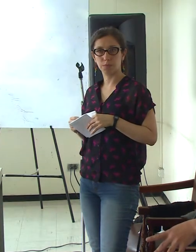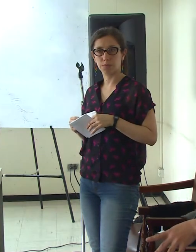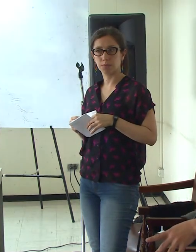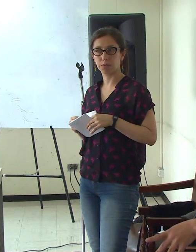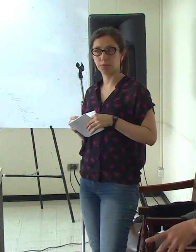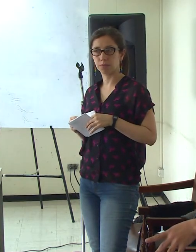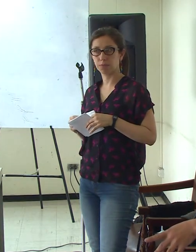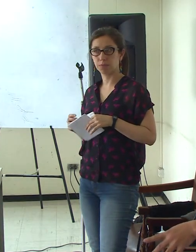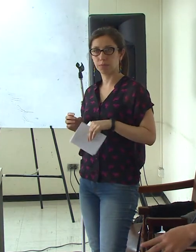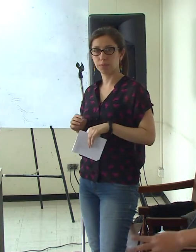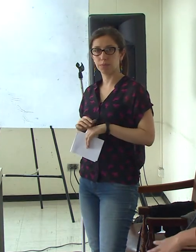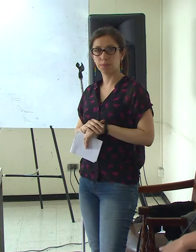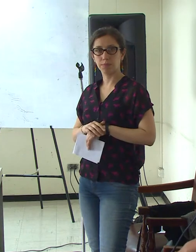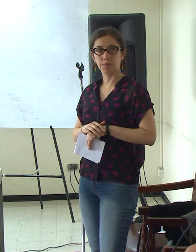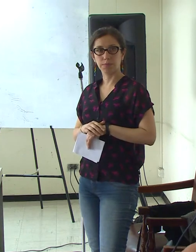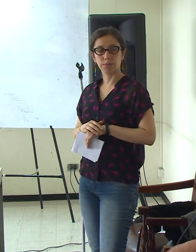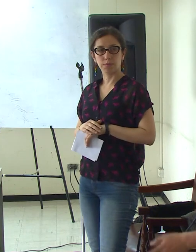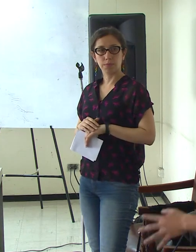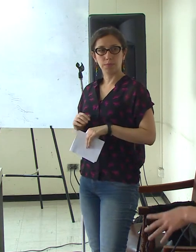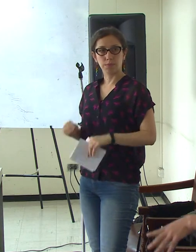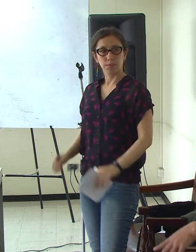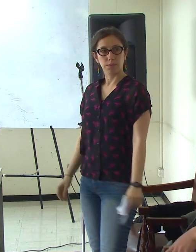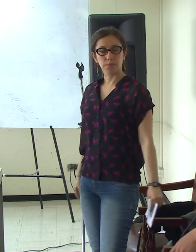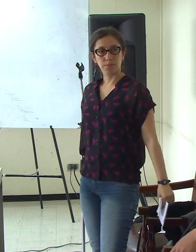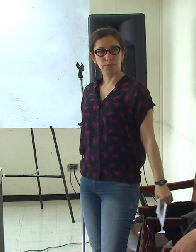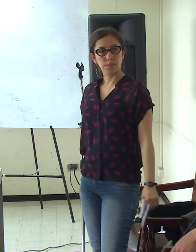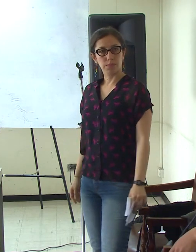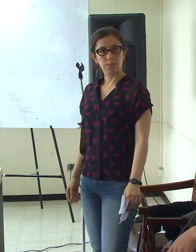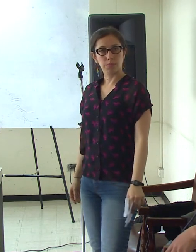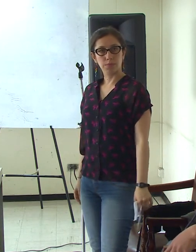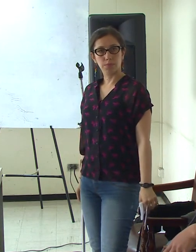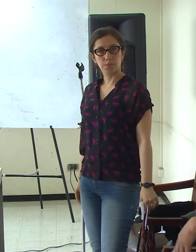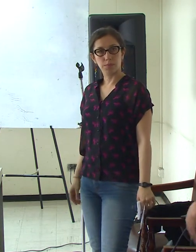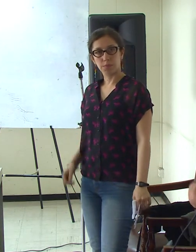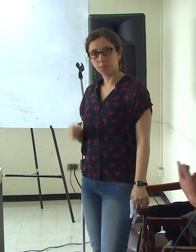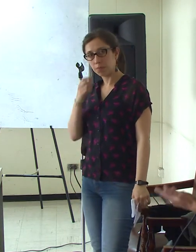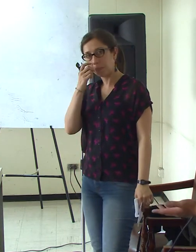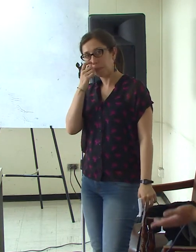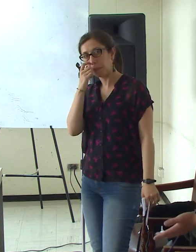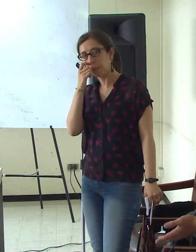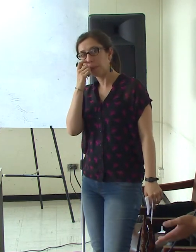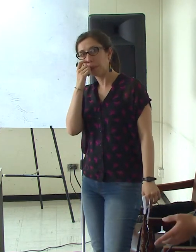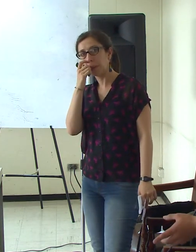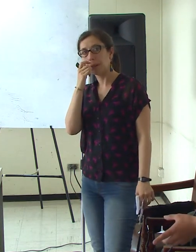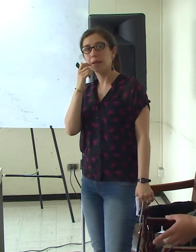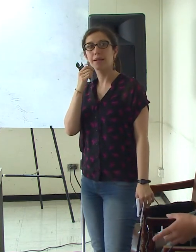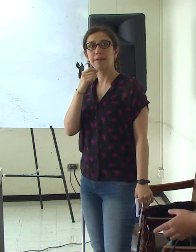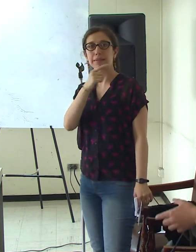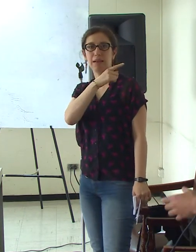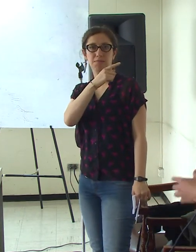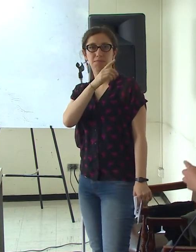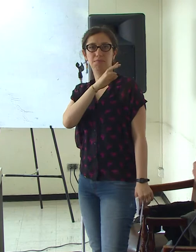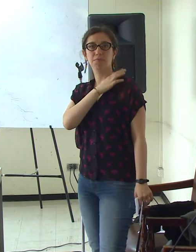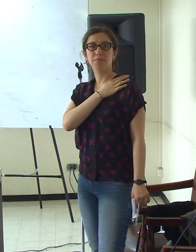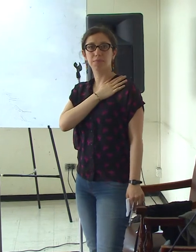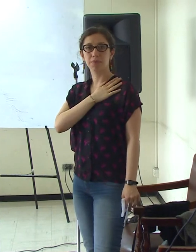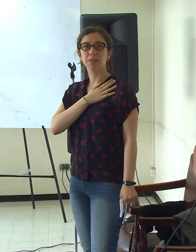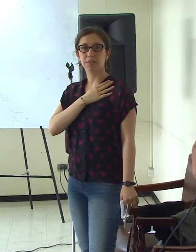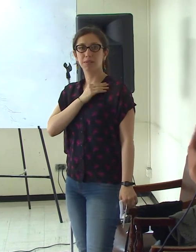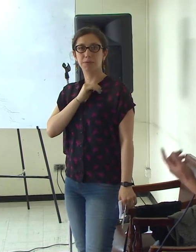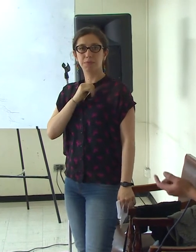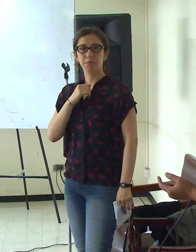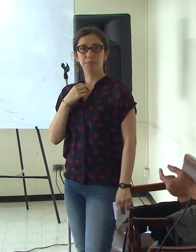el tercio bajo que es donde colinda con el río bogotá hay un observatorio astronómico muy ska del cual poco